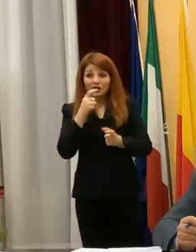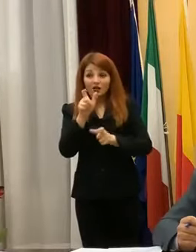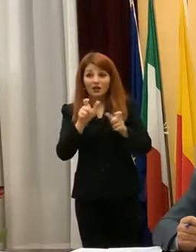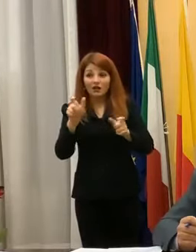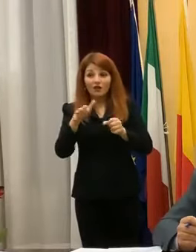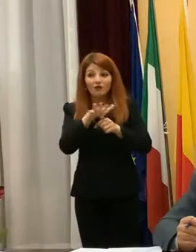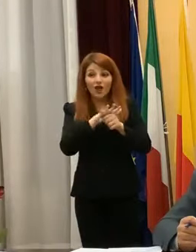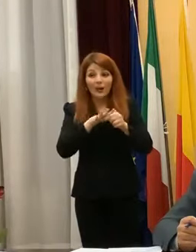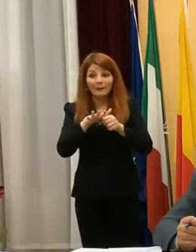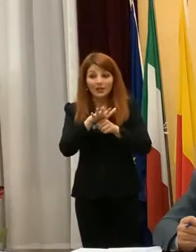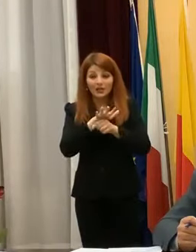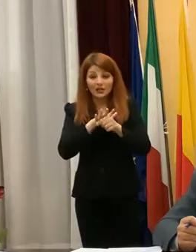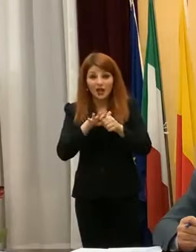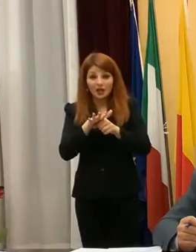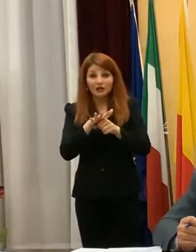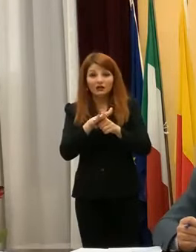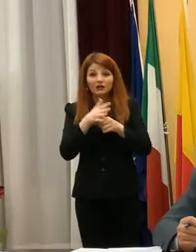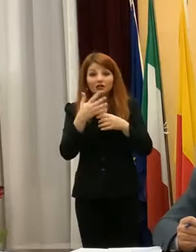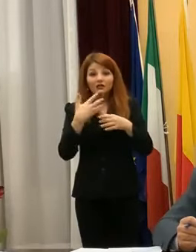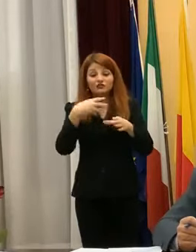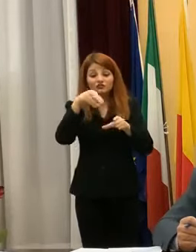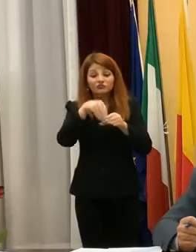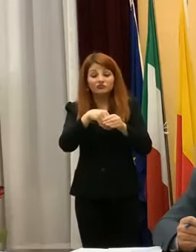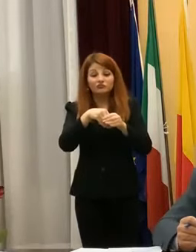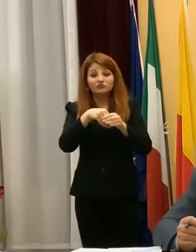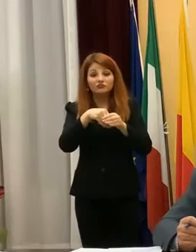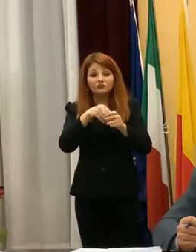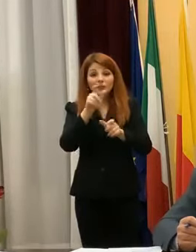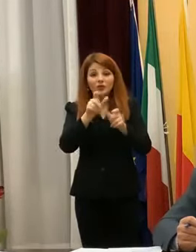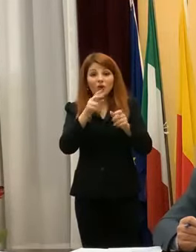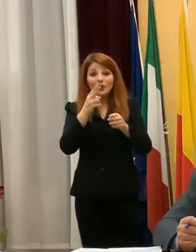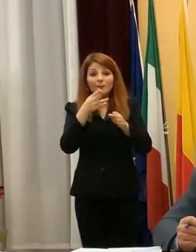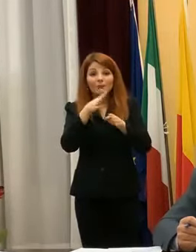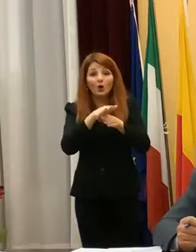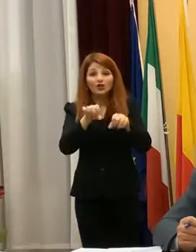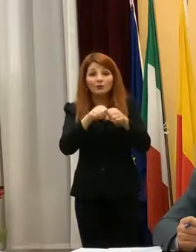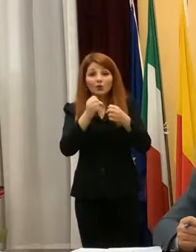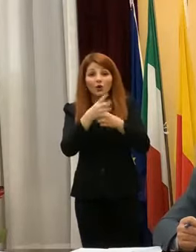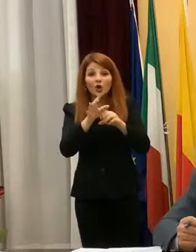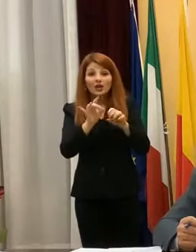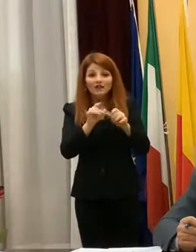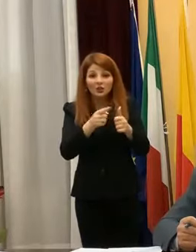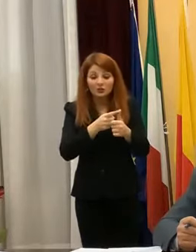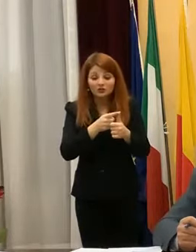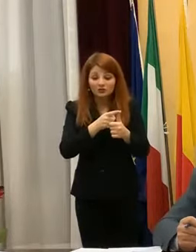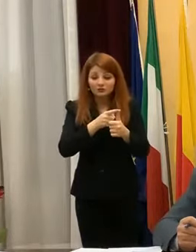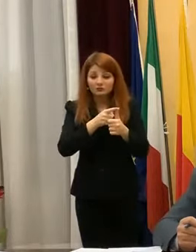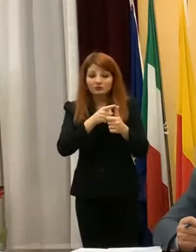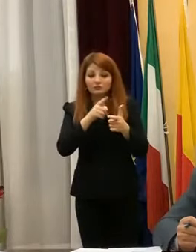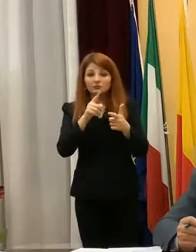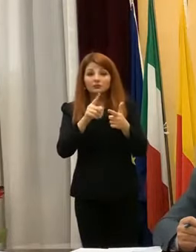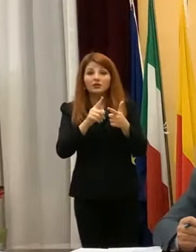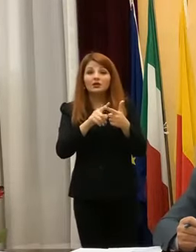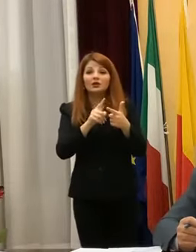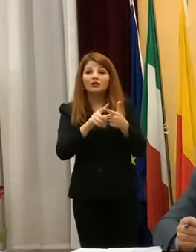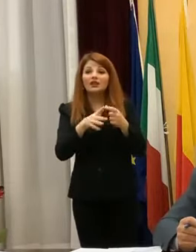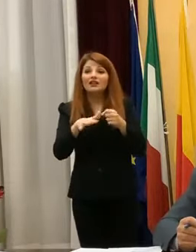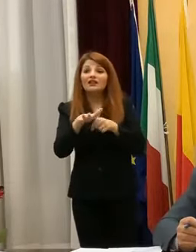Covid. Io lo devo a tutte quelle famiglie che hanno sofferto doppiamente la